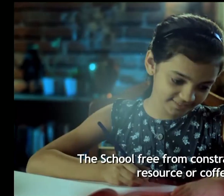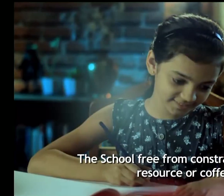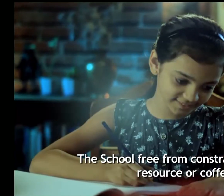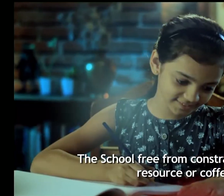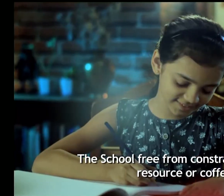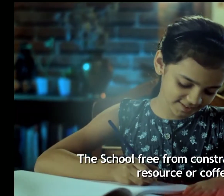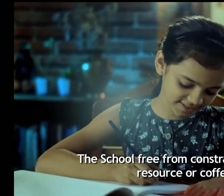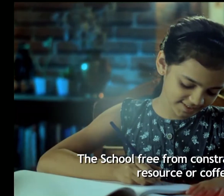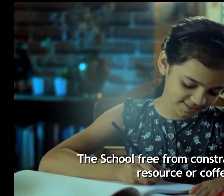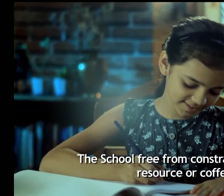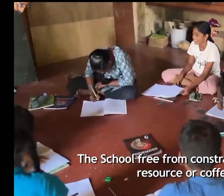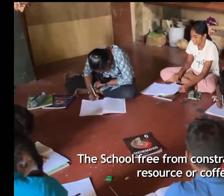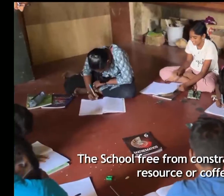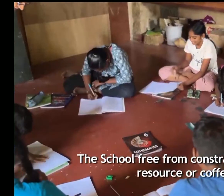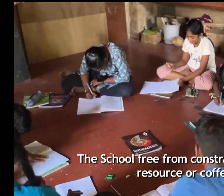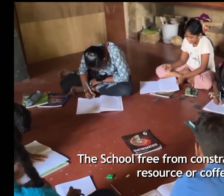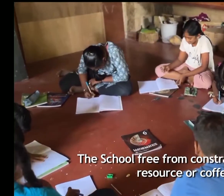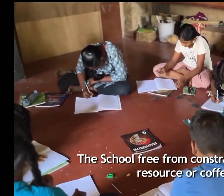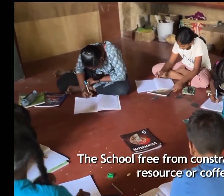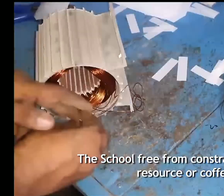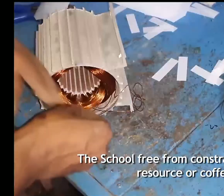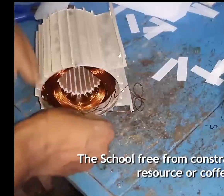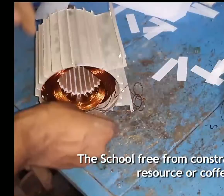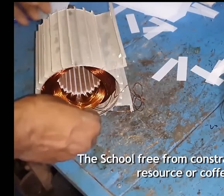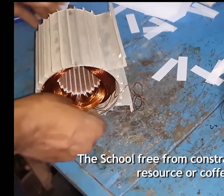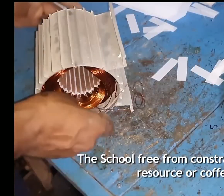धन साधन समय की सीमा से